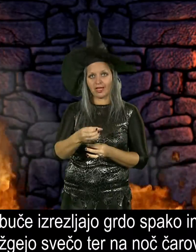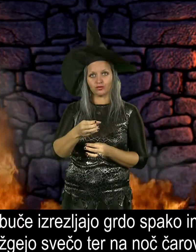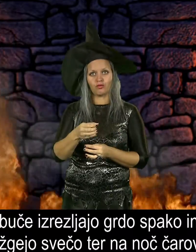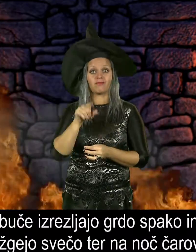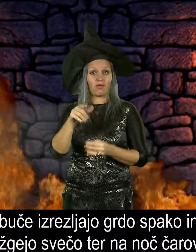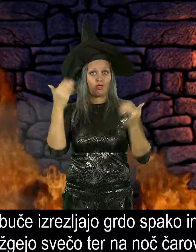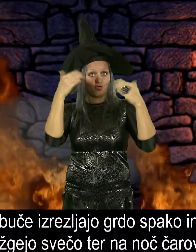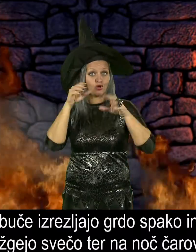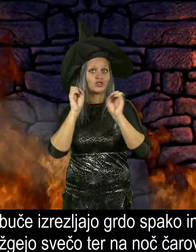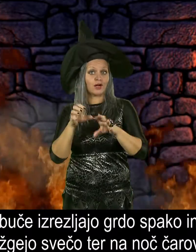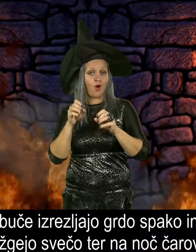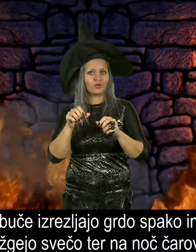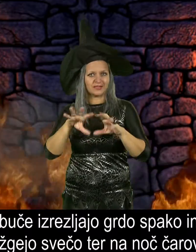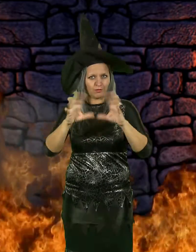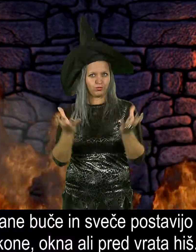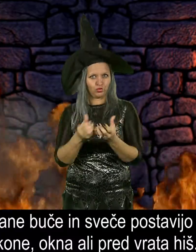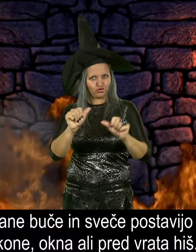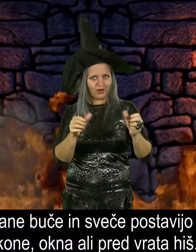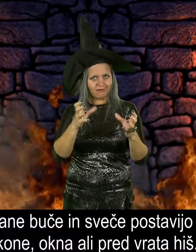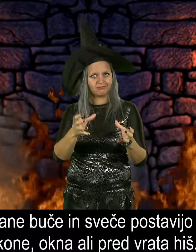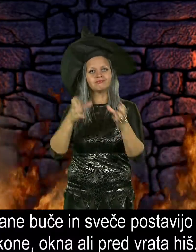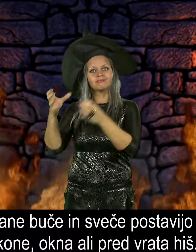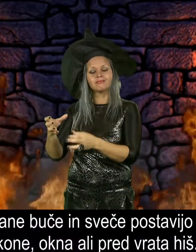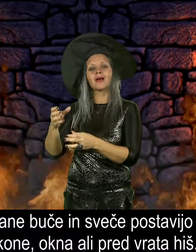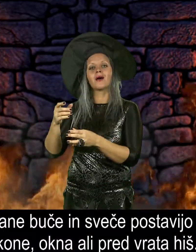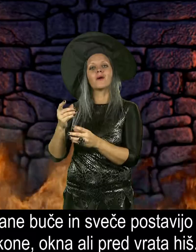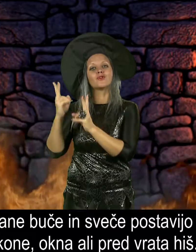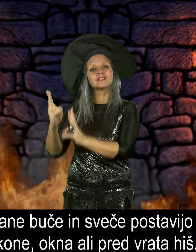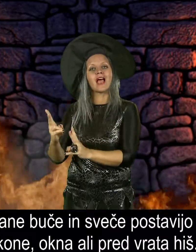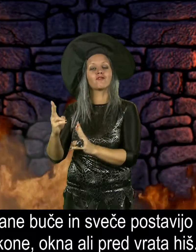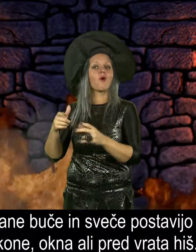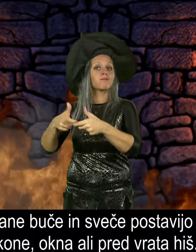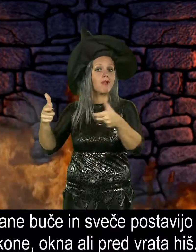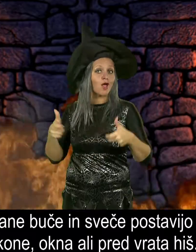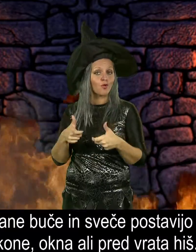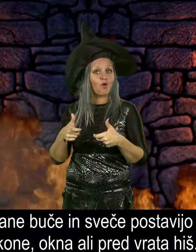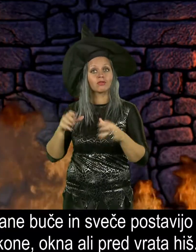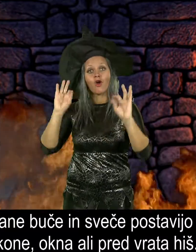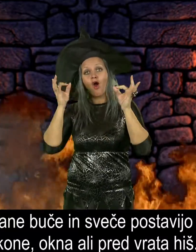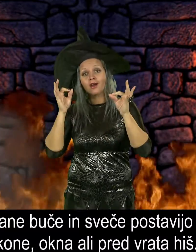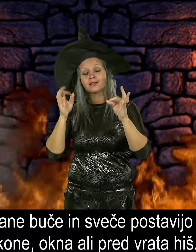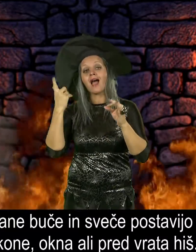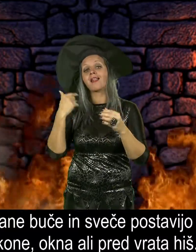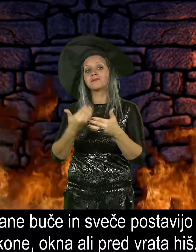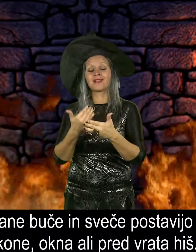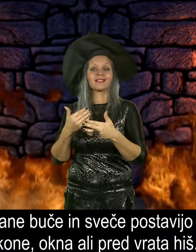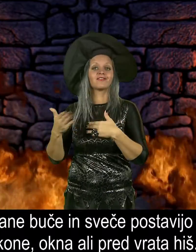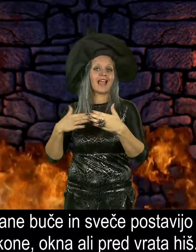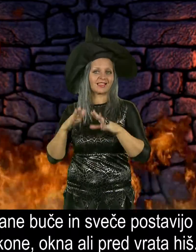čarovnic izrezljane buče in sveče postavijo na balkone, okna ali pred vrata hiš.